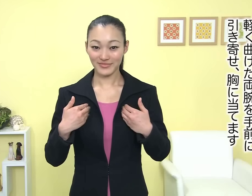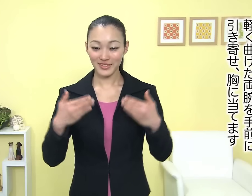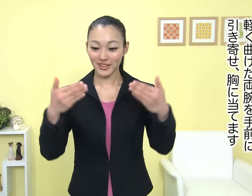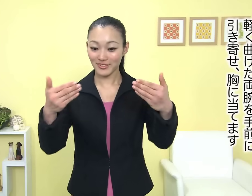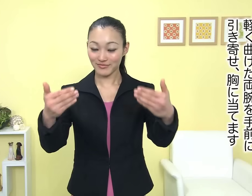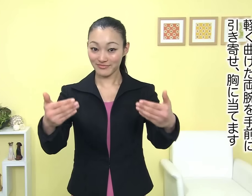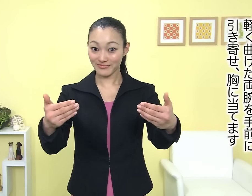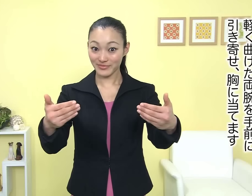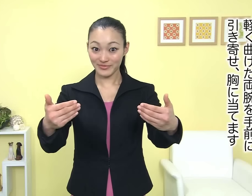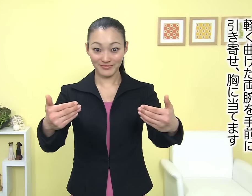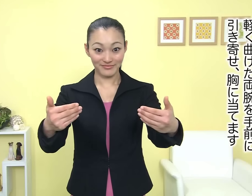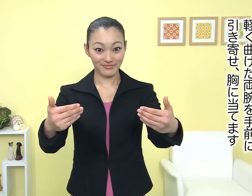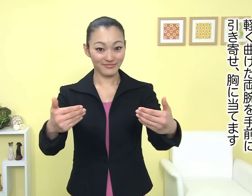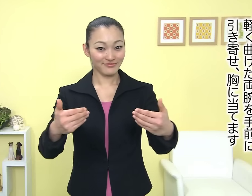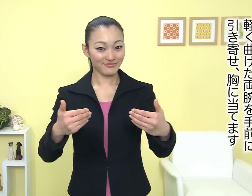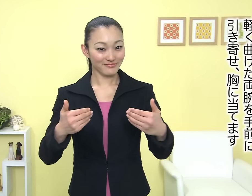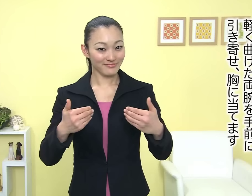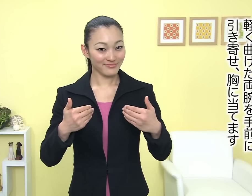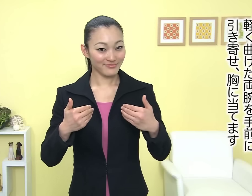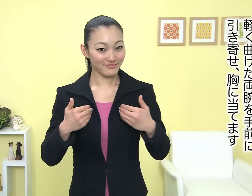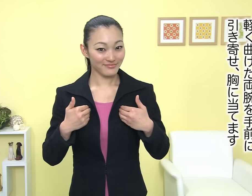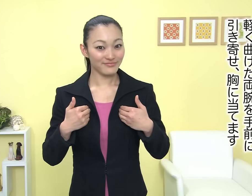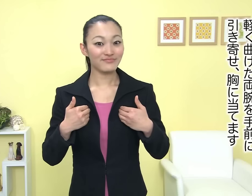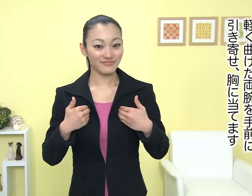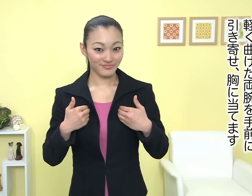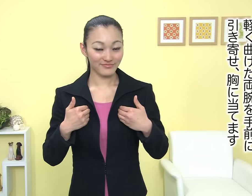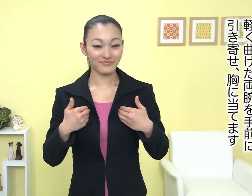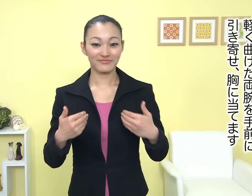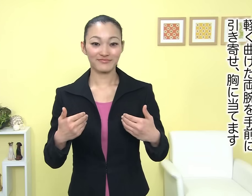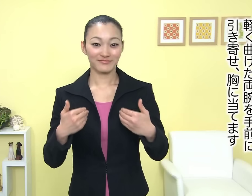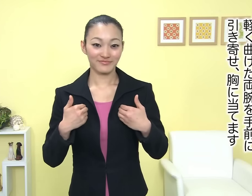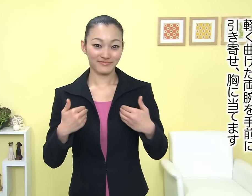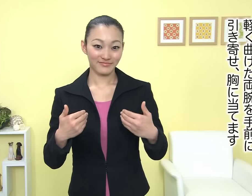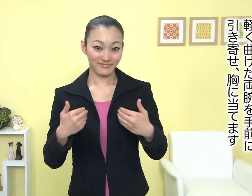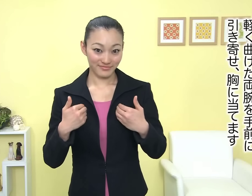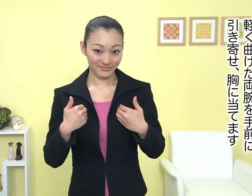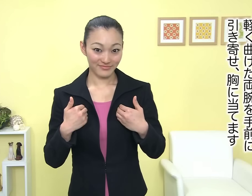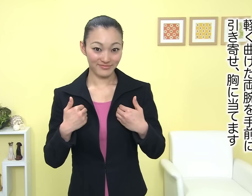軽く曲げた両腕を手前に引き寄せ胸に当てます。